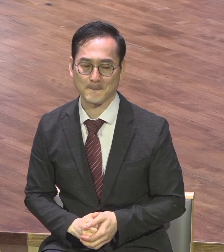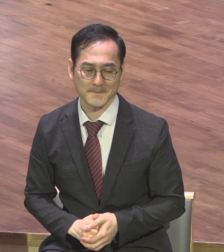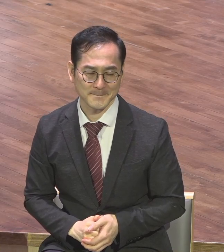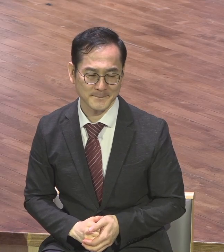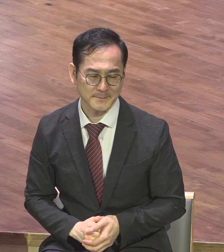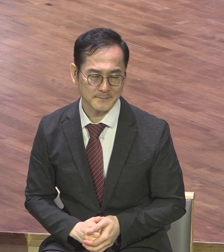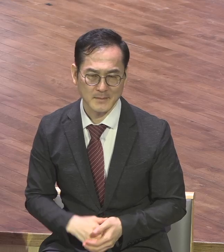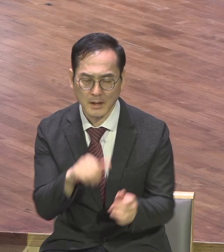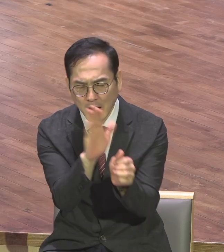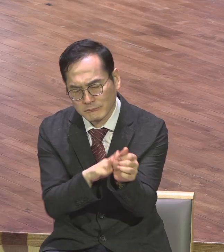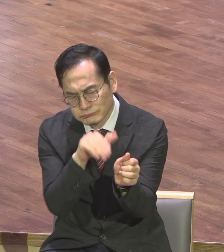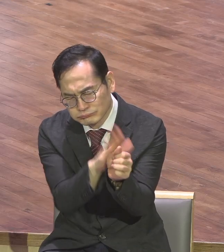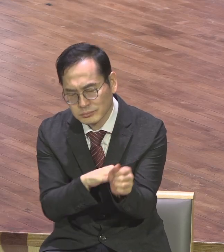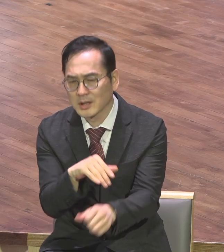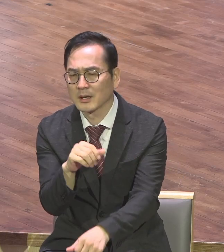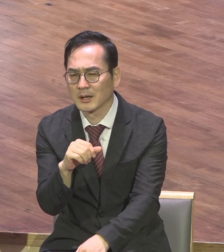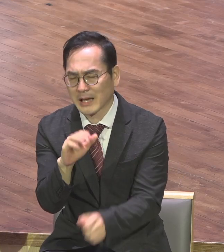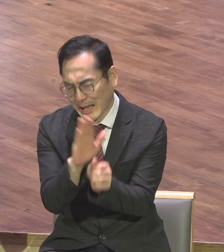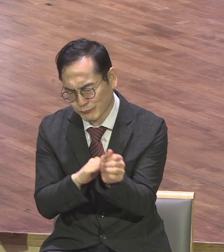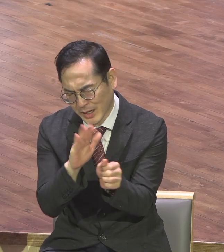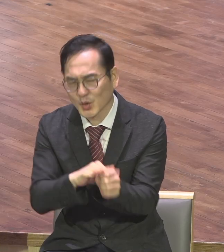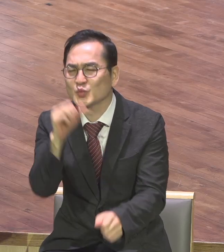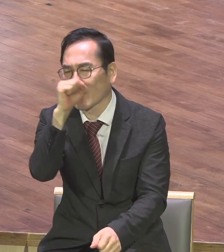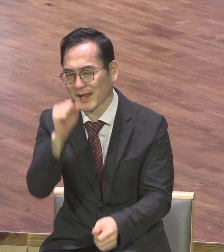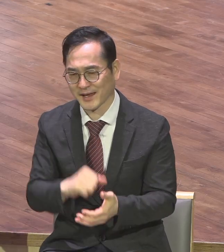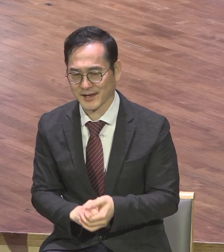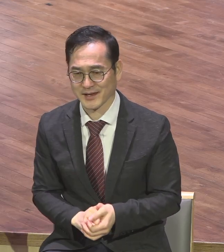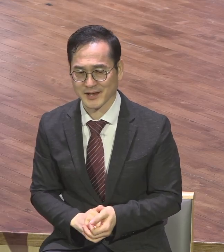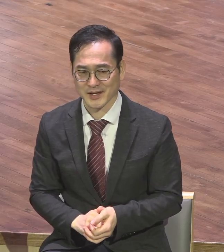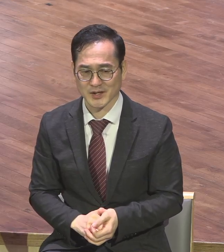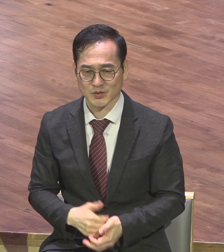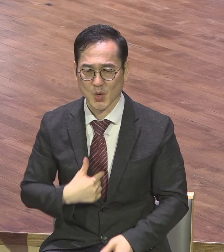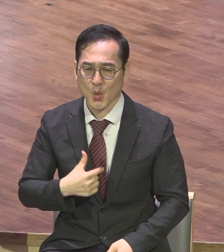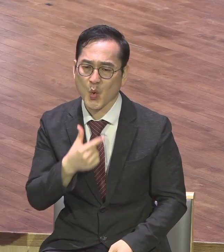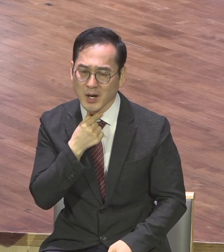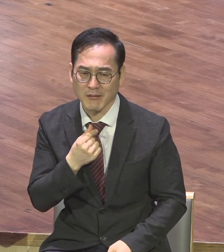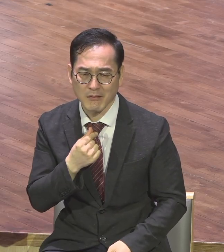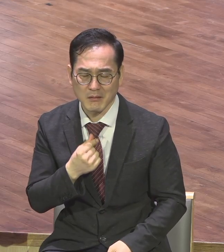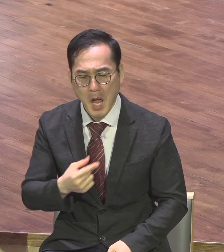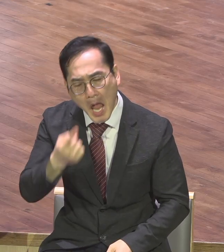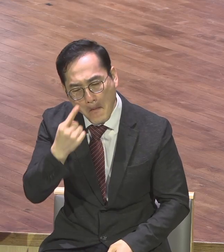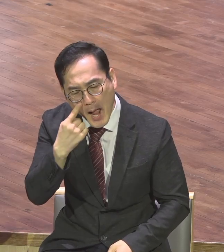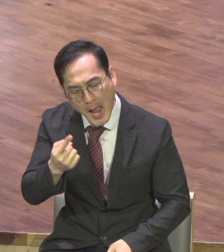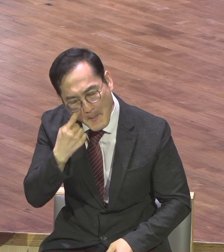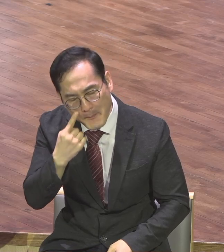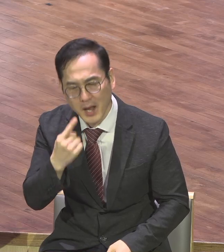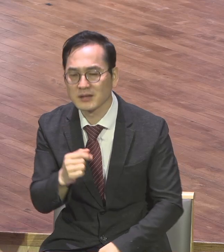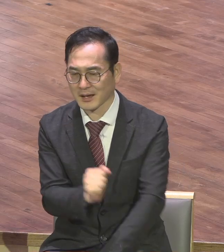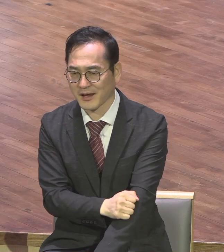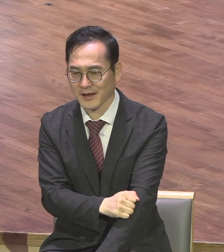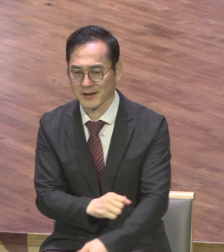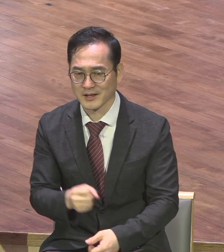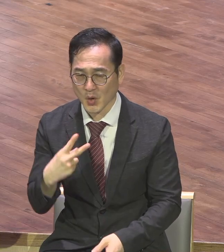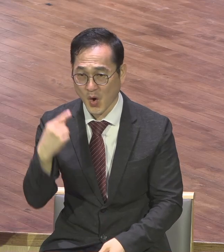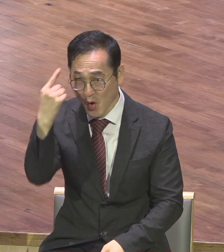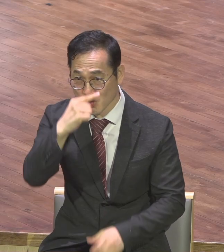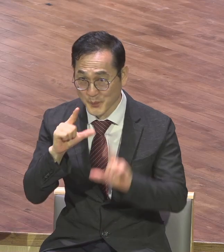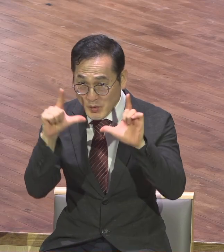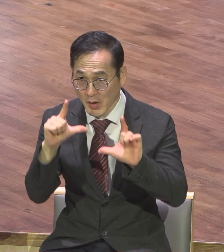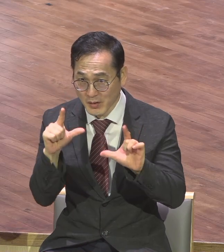아부하는 거 좋아한다. 일단 저지르는 것을 좋아한다. 표정을 잘 숨기지